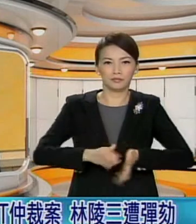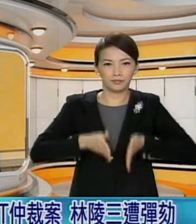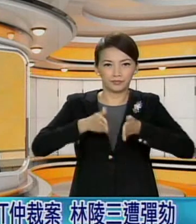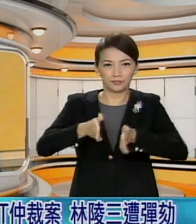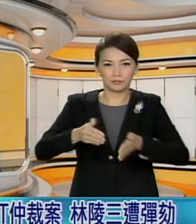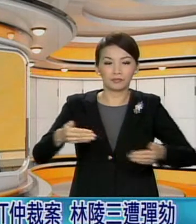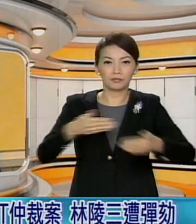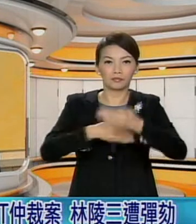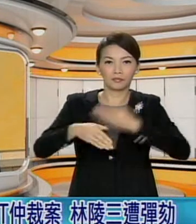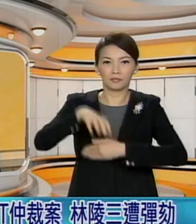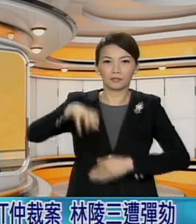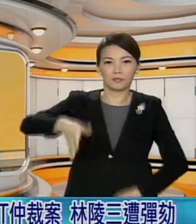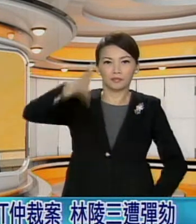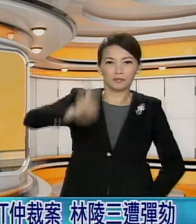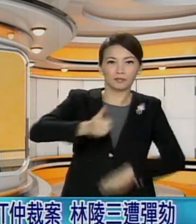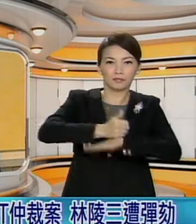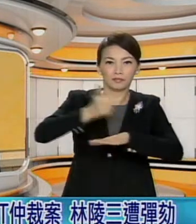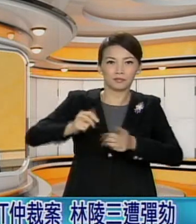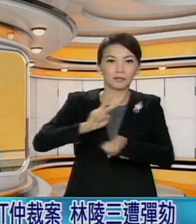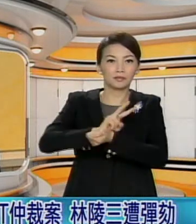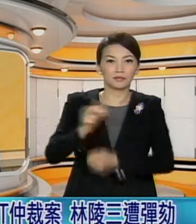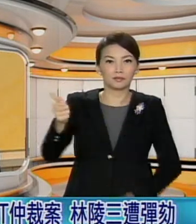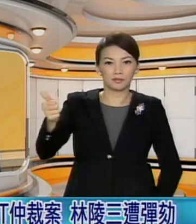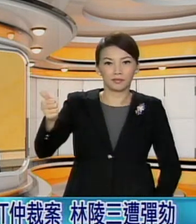长003的弹劾案。